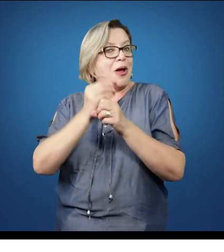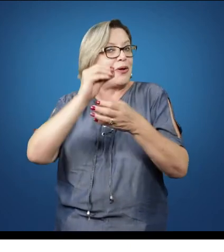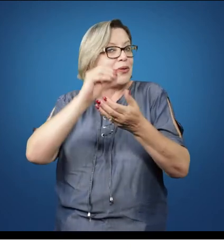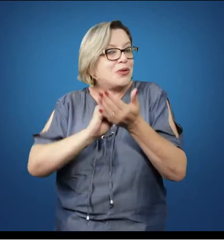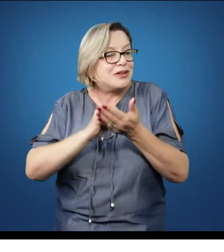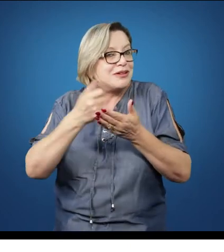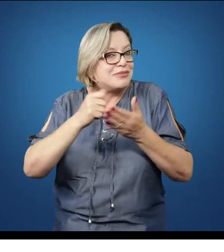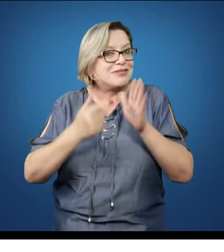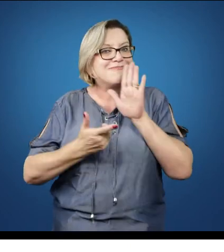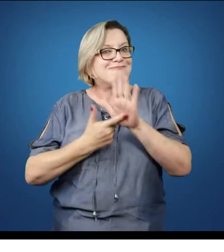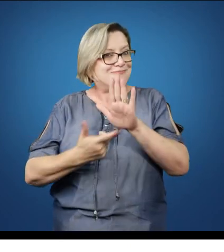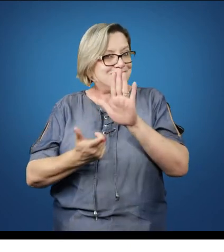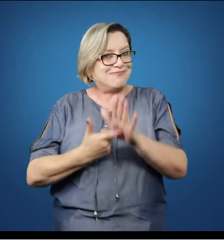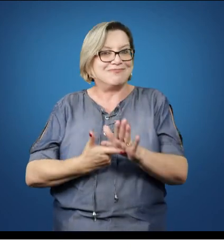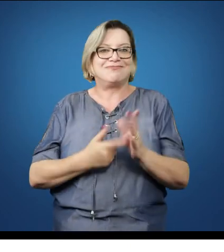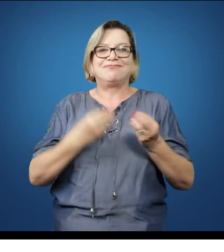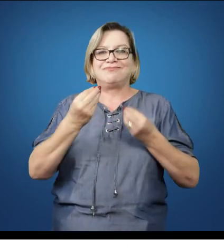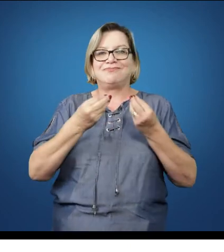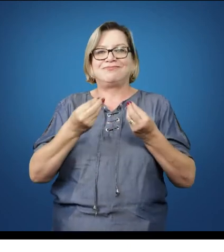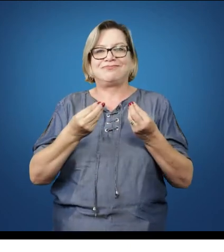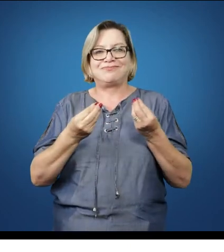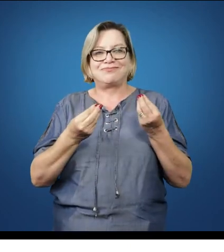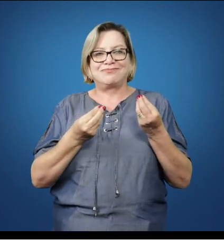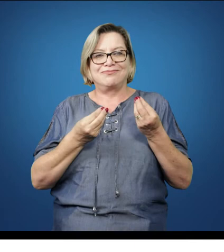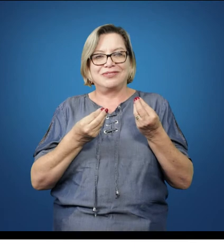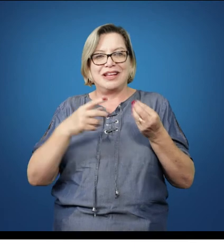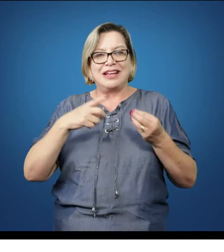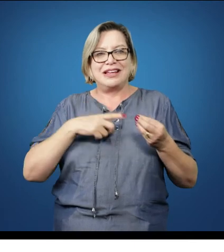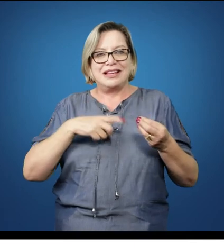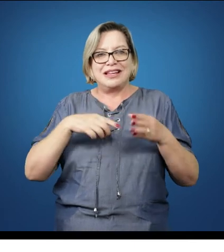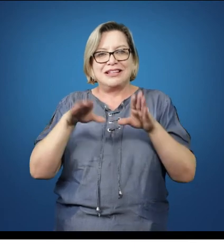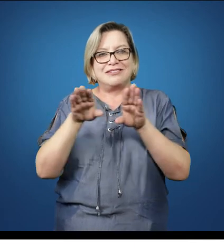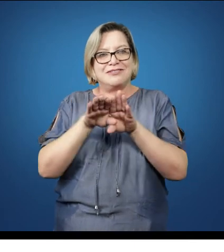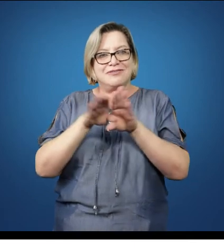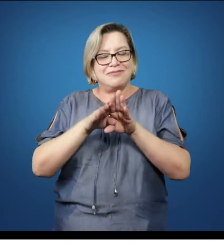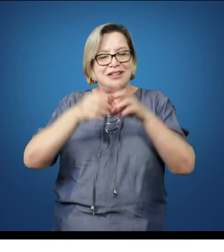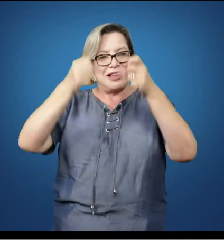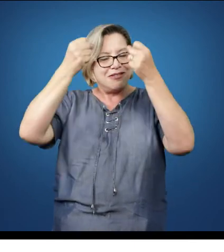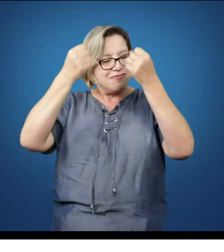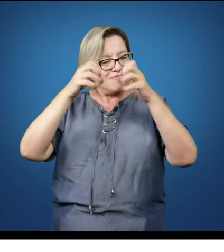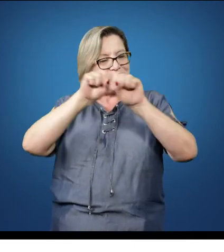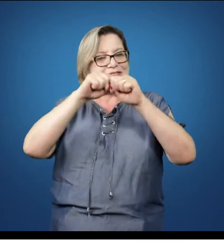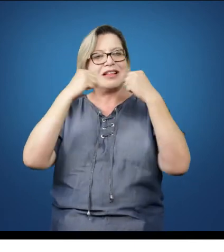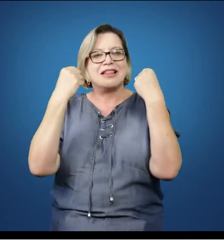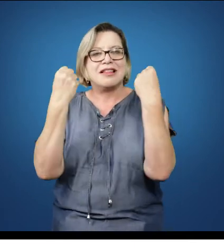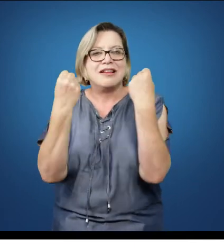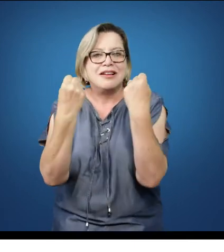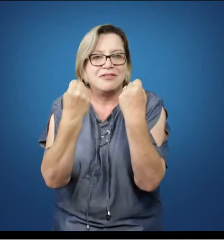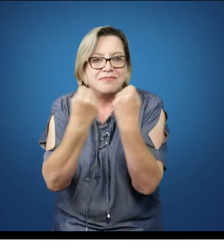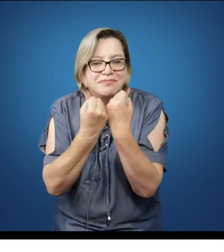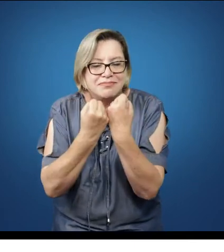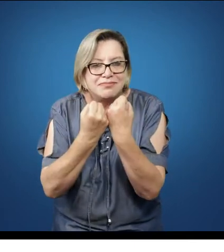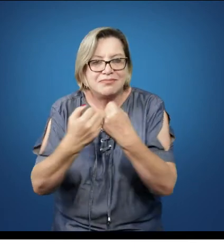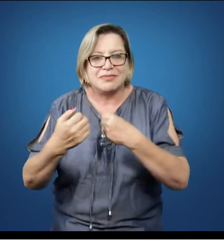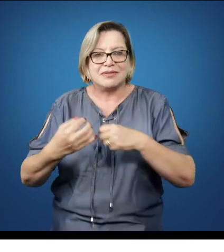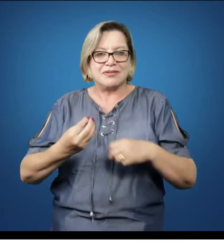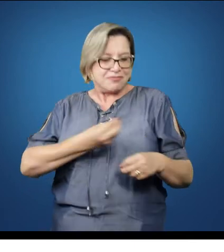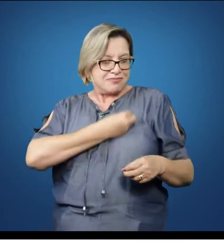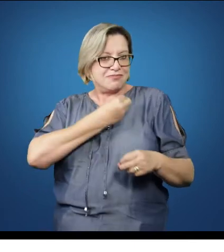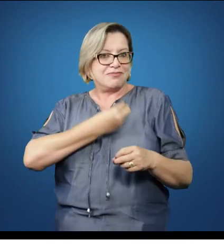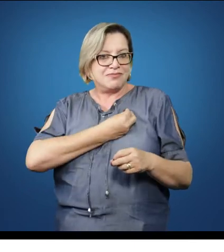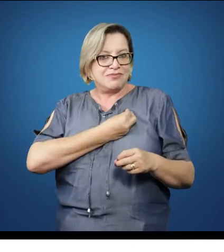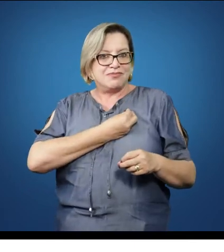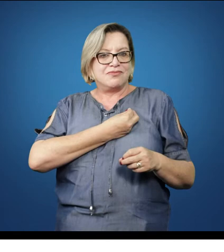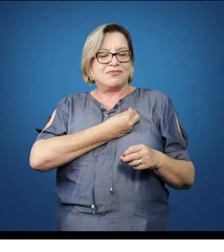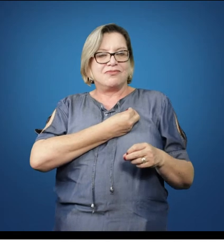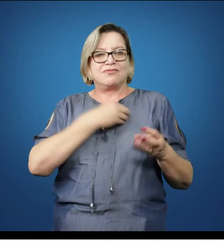apresentá las terá então também a apresentação desse seminário na aula presencial então essa